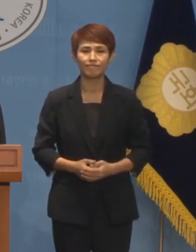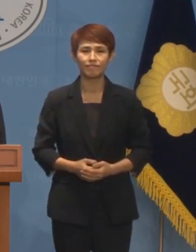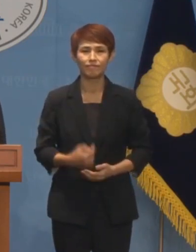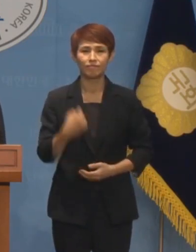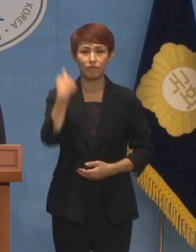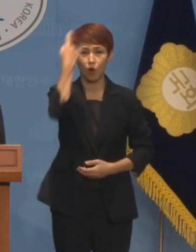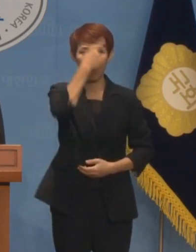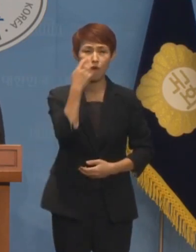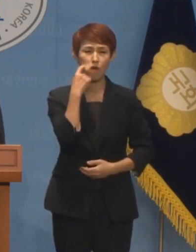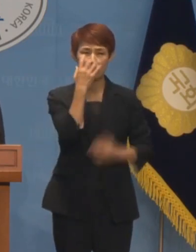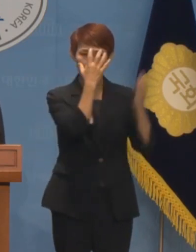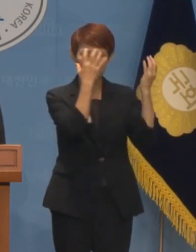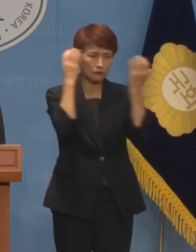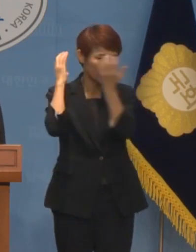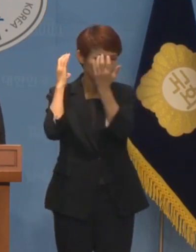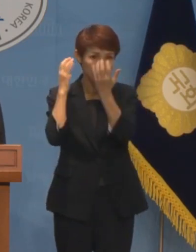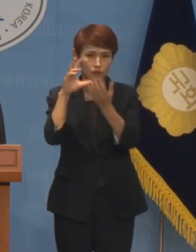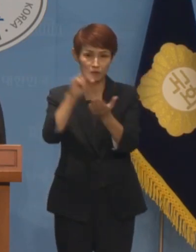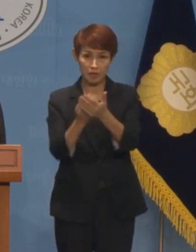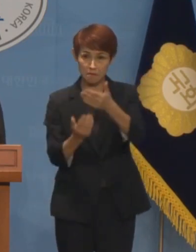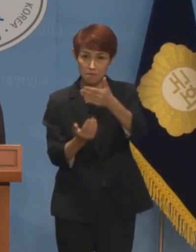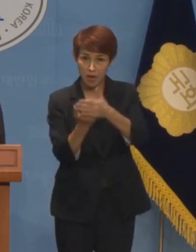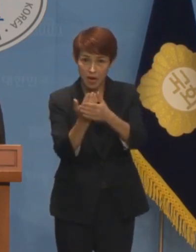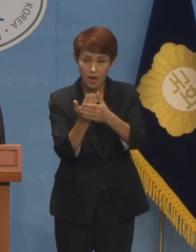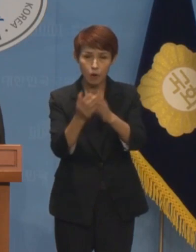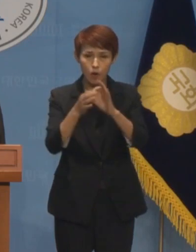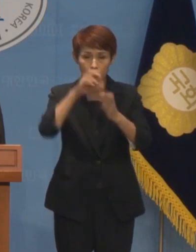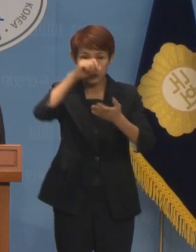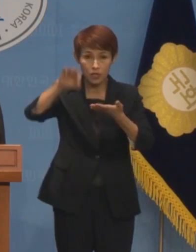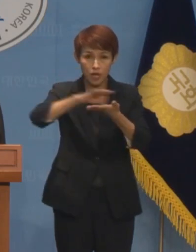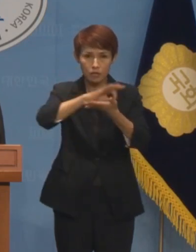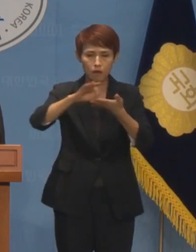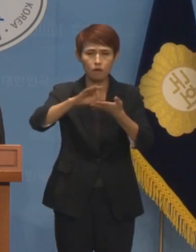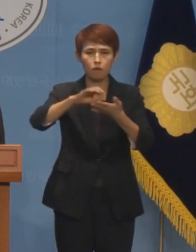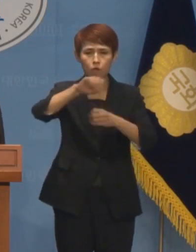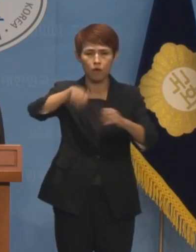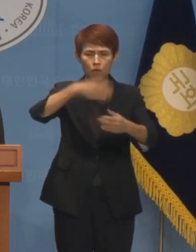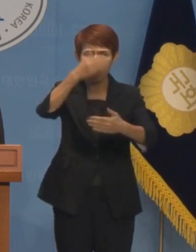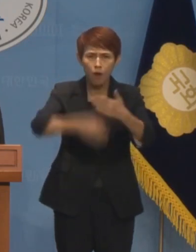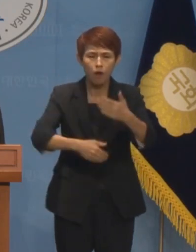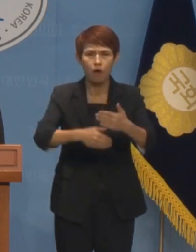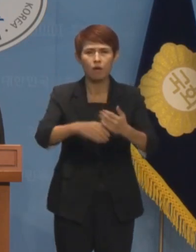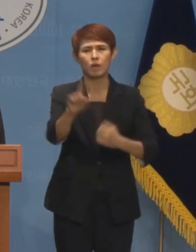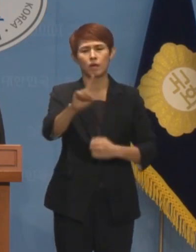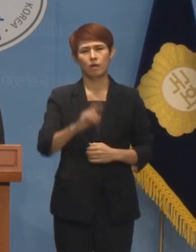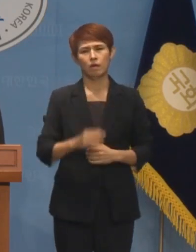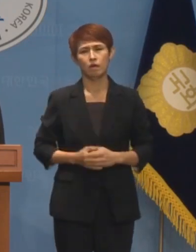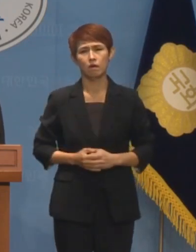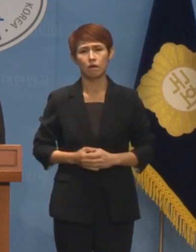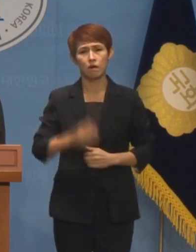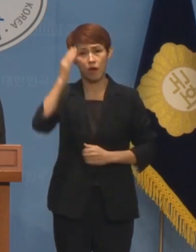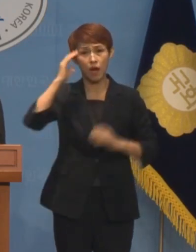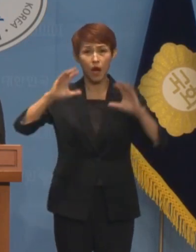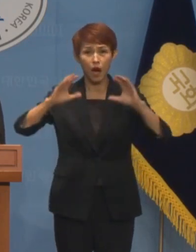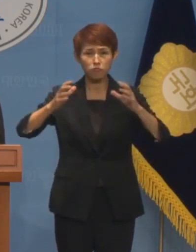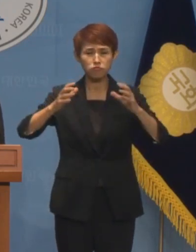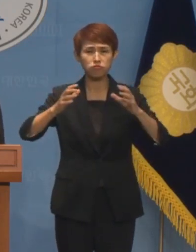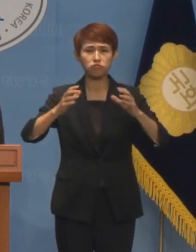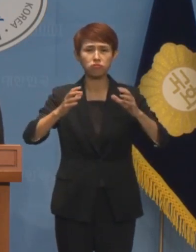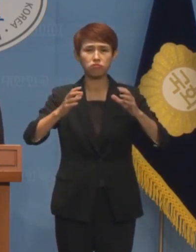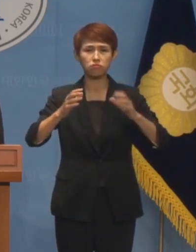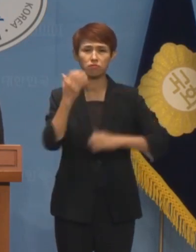딥페이크 재난 상황에 관련 예산은 오히려 삭감되었습니다. 온 나라가 딥페이크